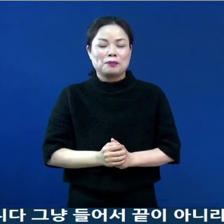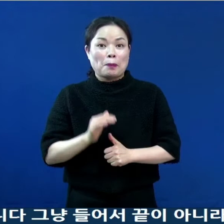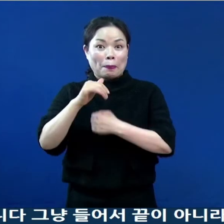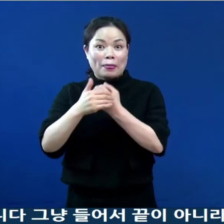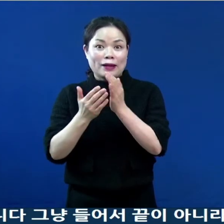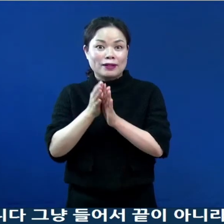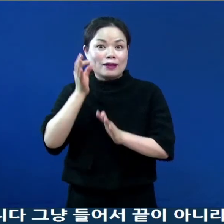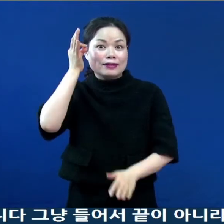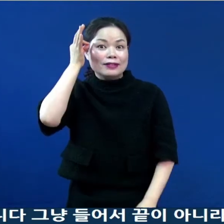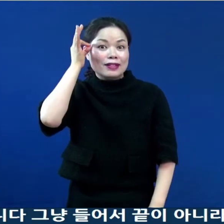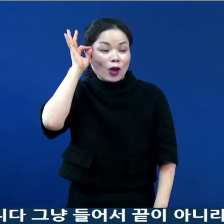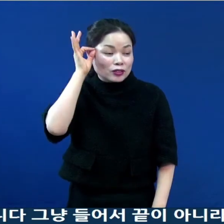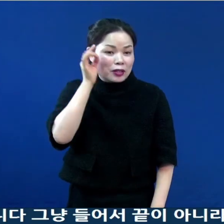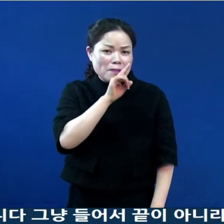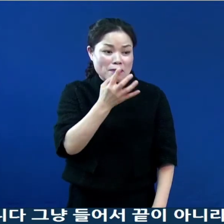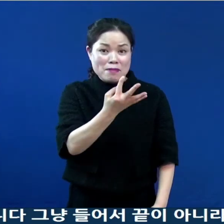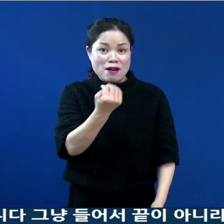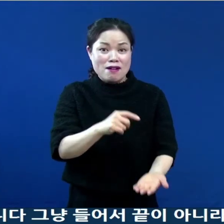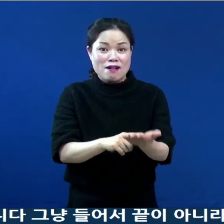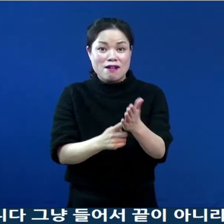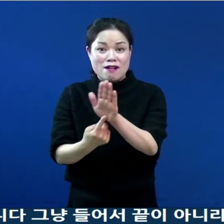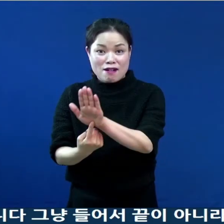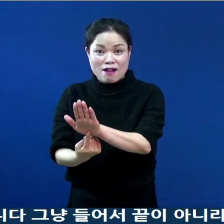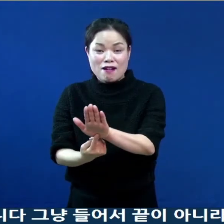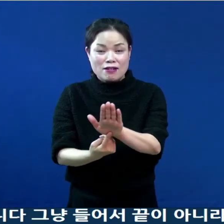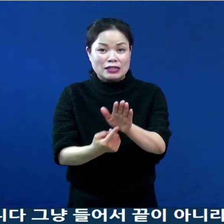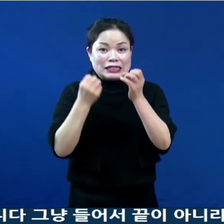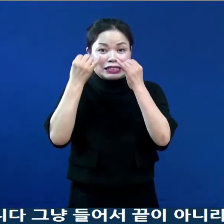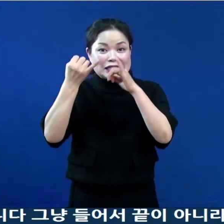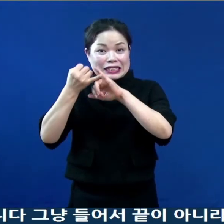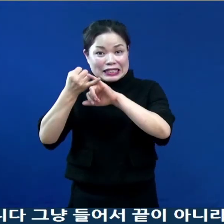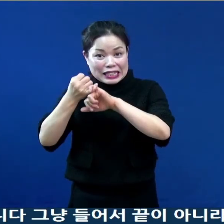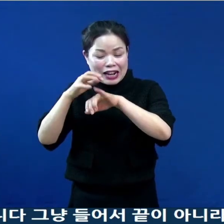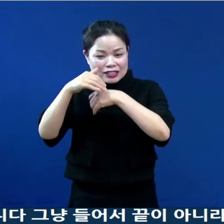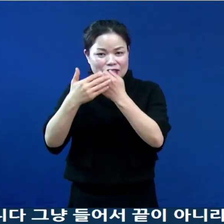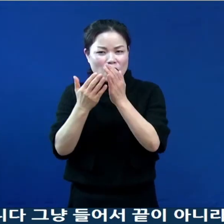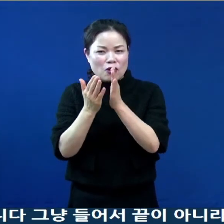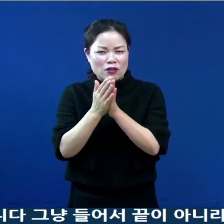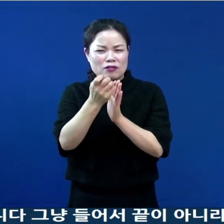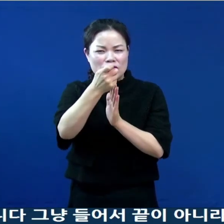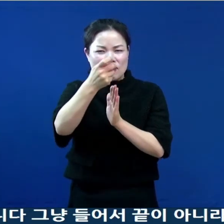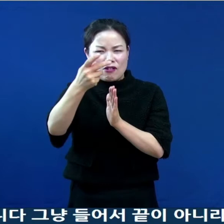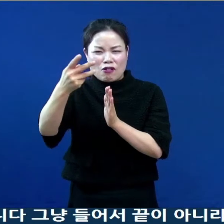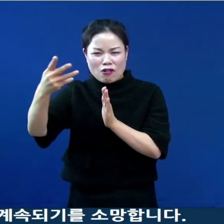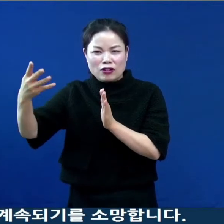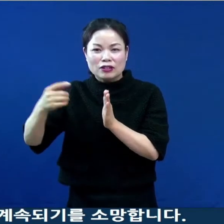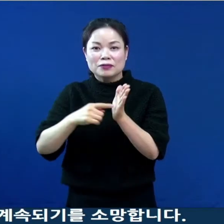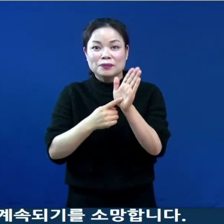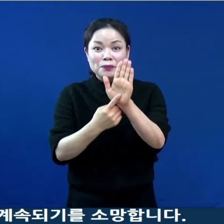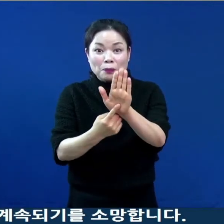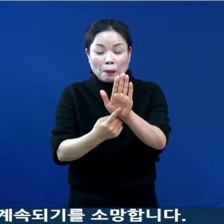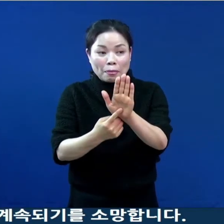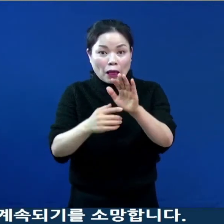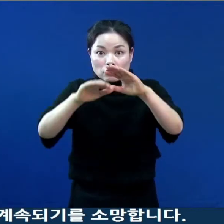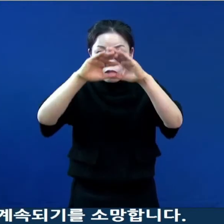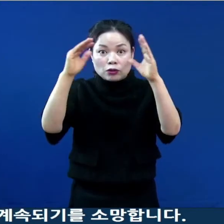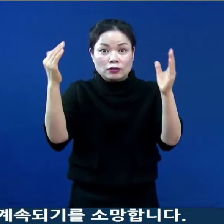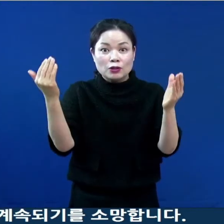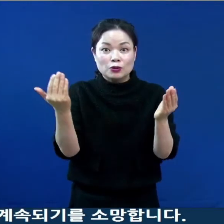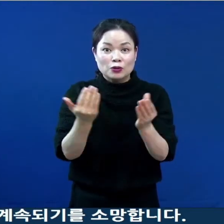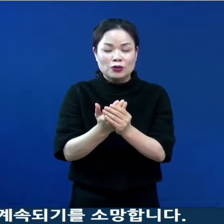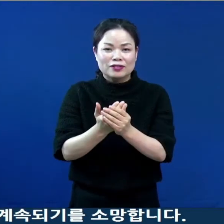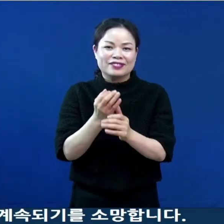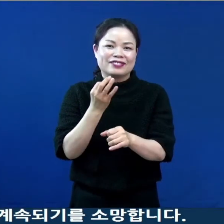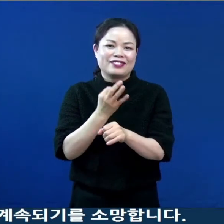성경에 깨어있으라는 말이 많이 나와요. 특별히 신약 성경에 보면 여러 차례 나오는데 이것을 이제 전체적으로